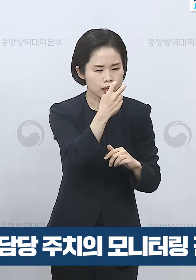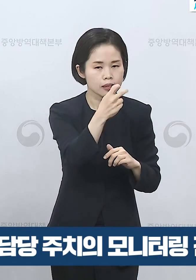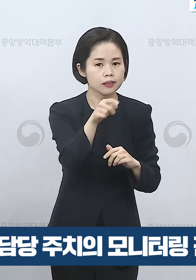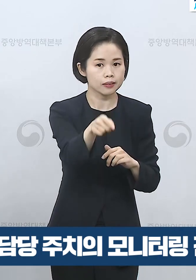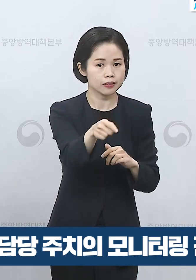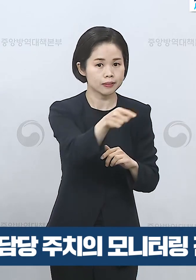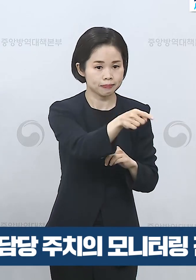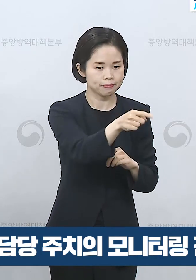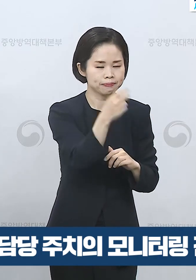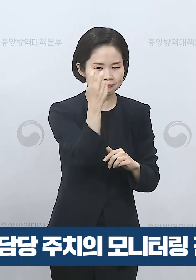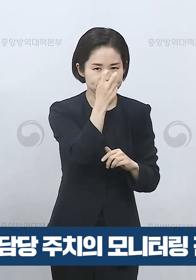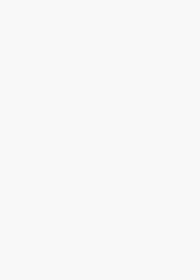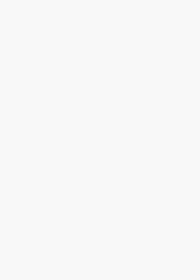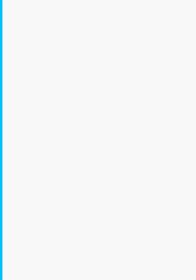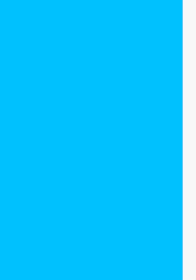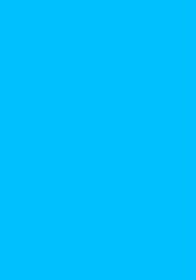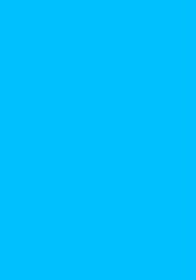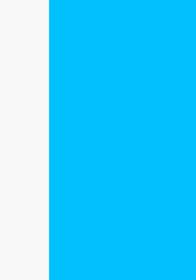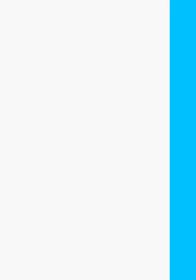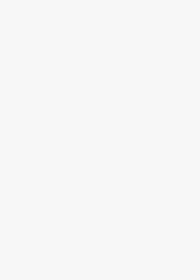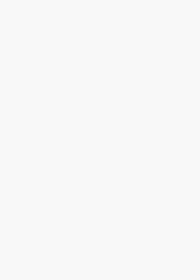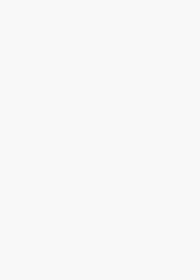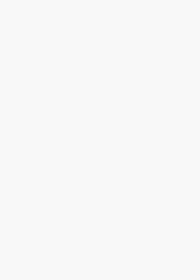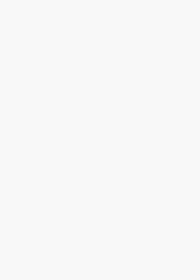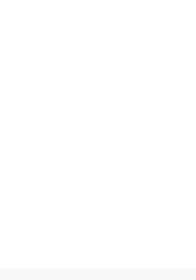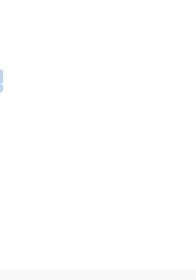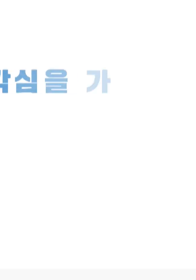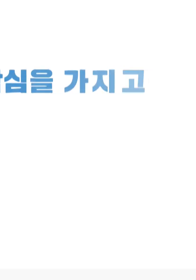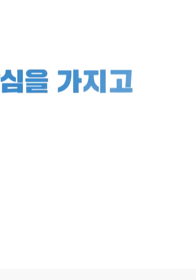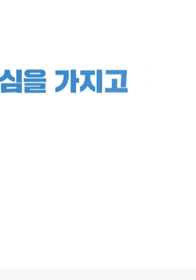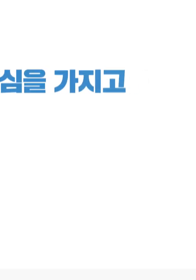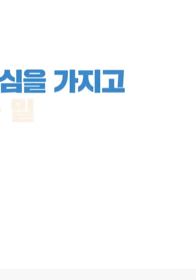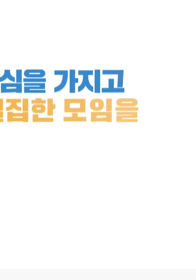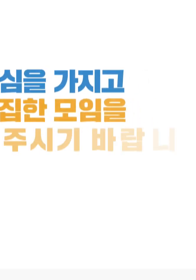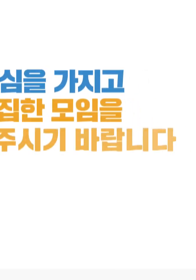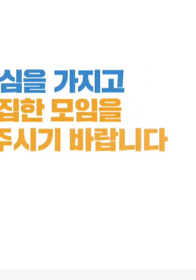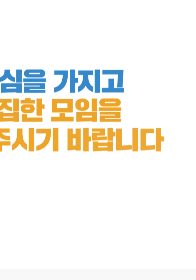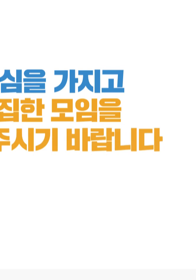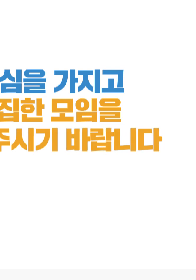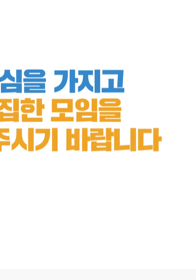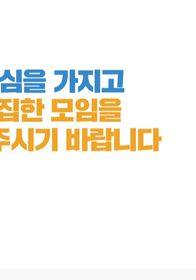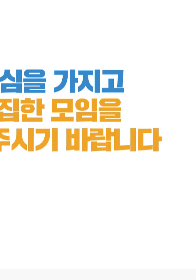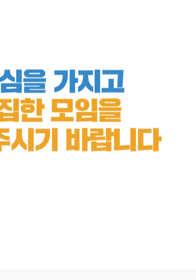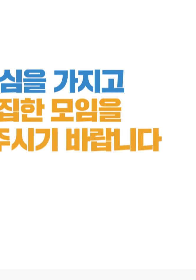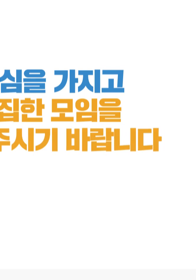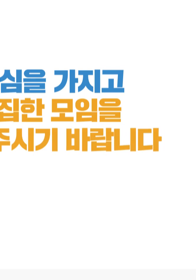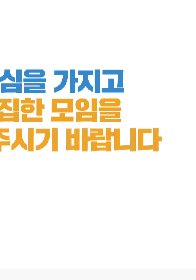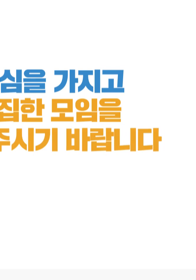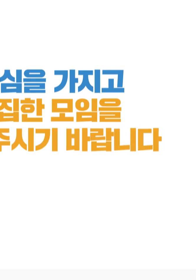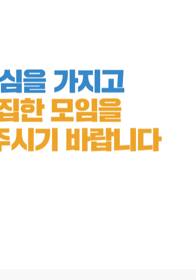모니터링을 진행할 예정에 있습니다.